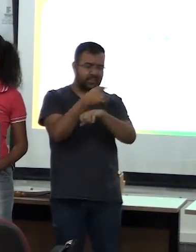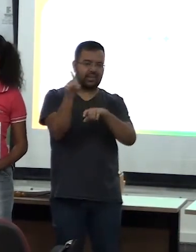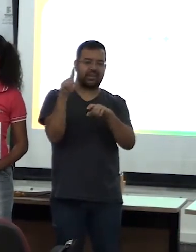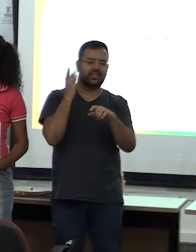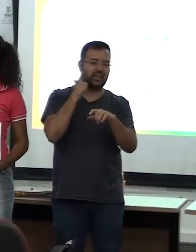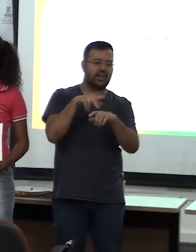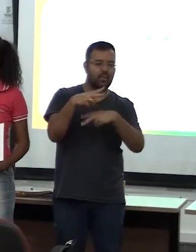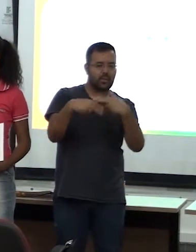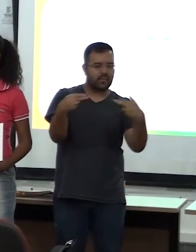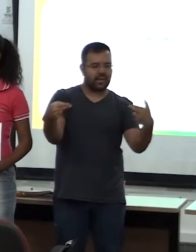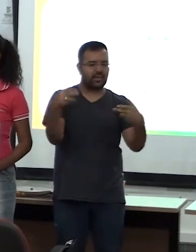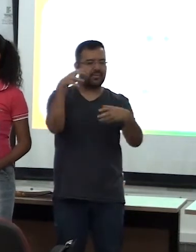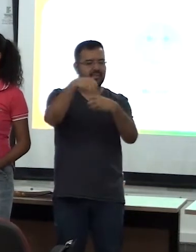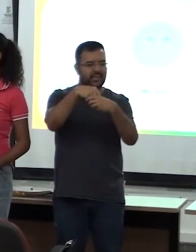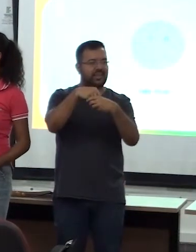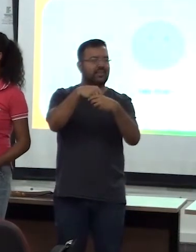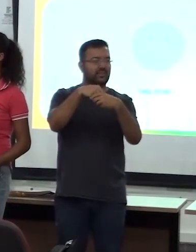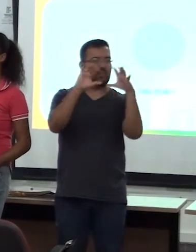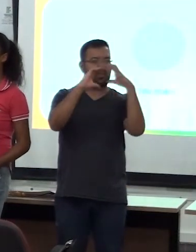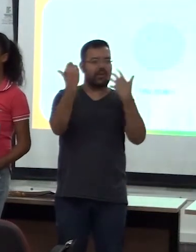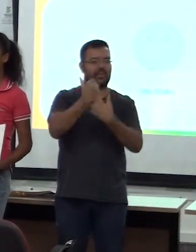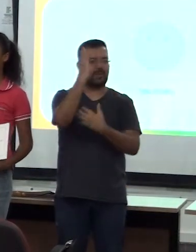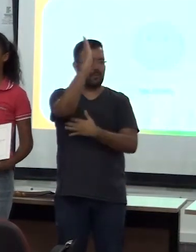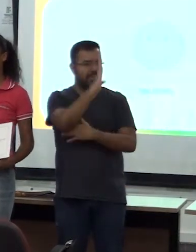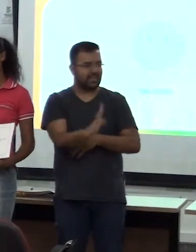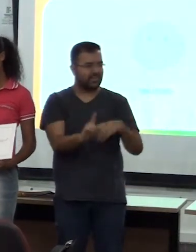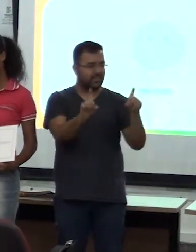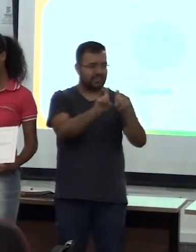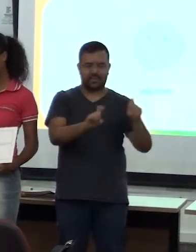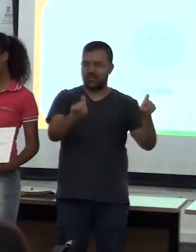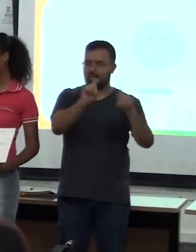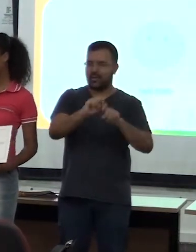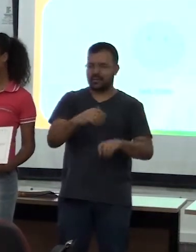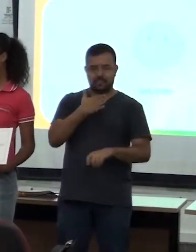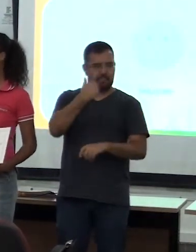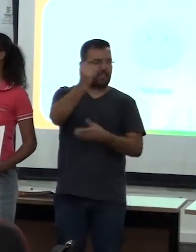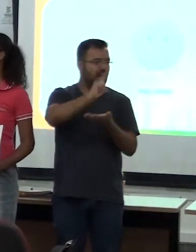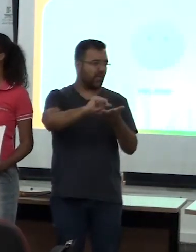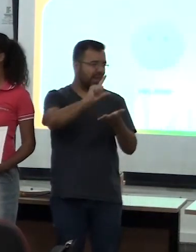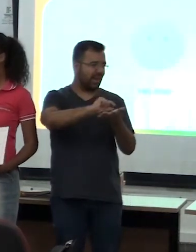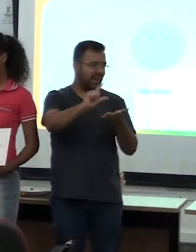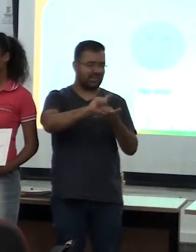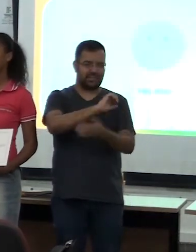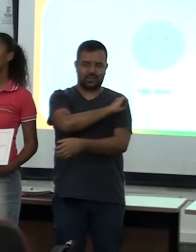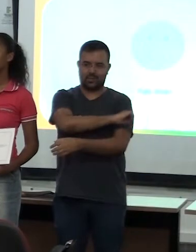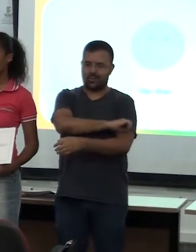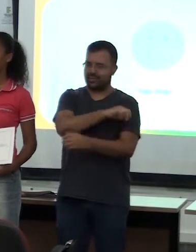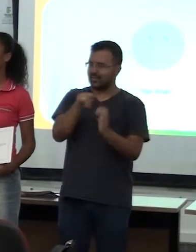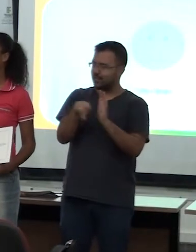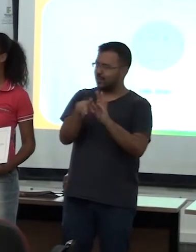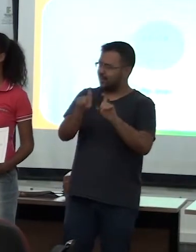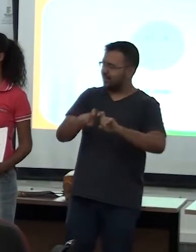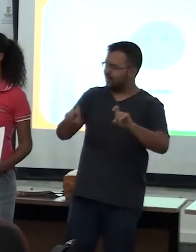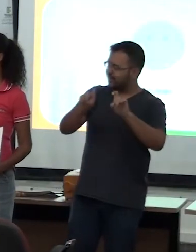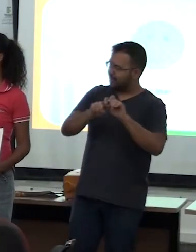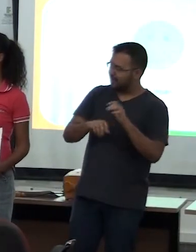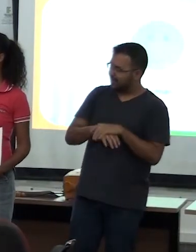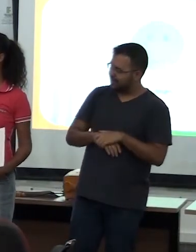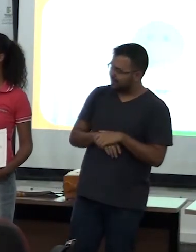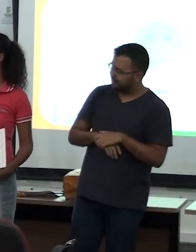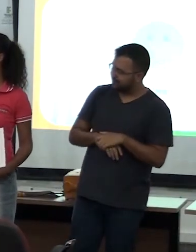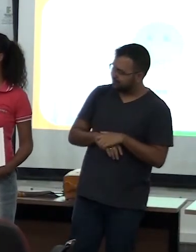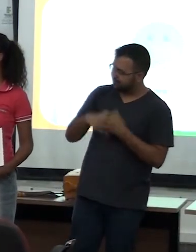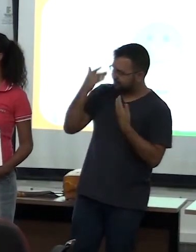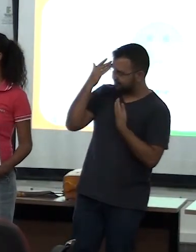de Informática na Educação, e pelo melhor artigo no workshop de informática na escola, CRIAM. Ok? Então,